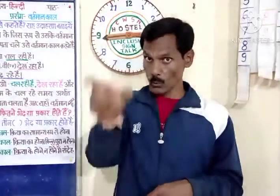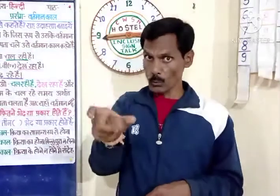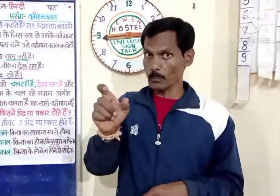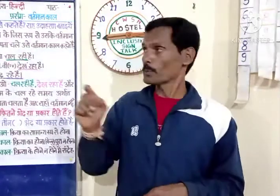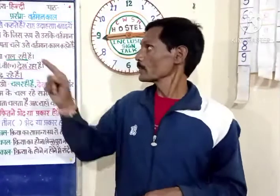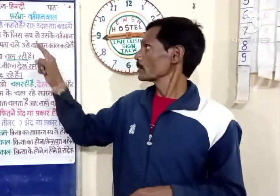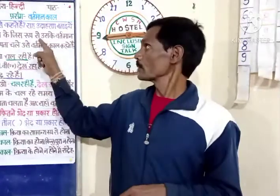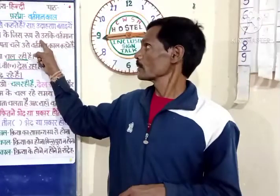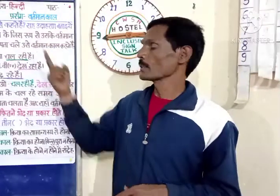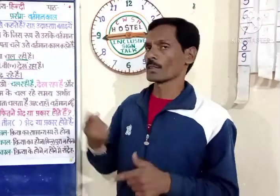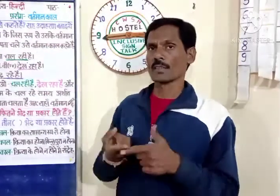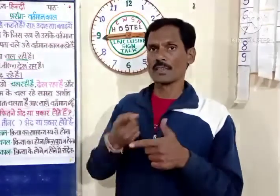रूप से